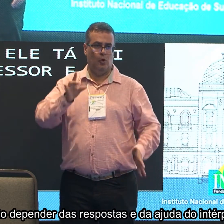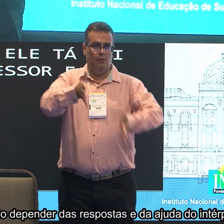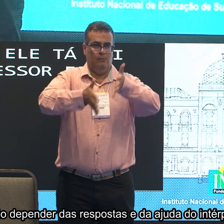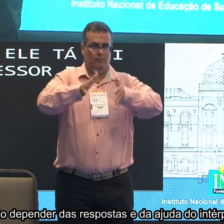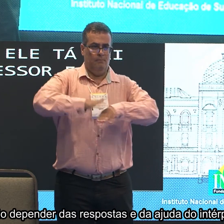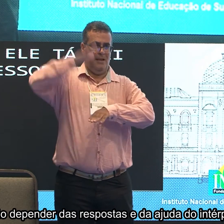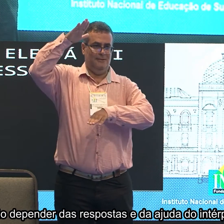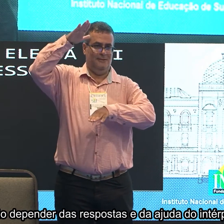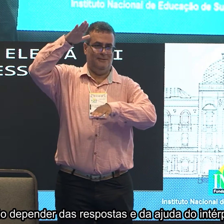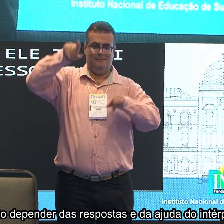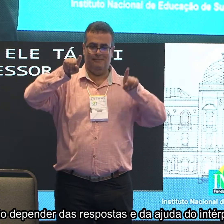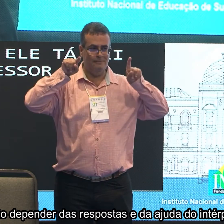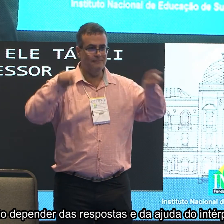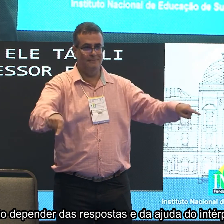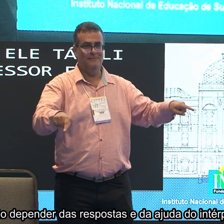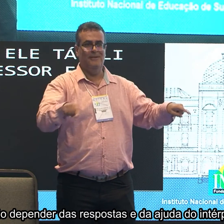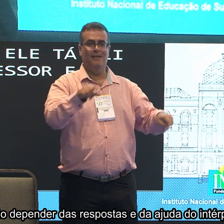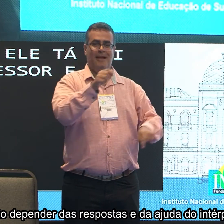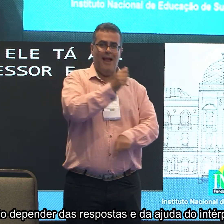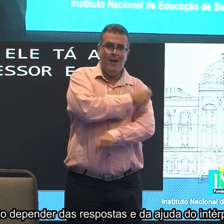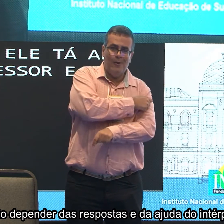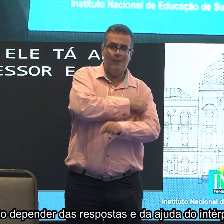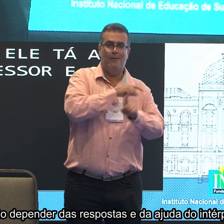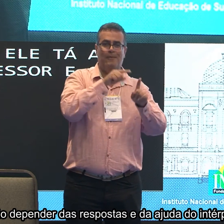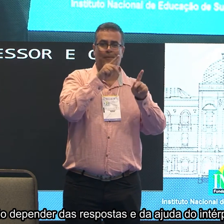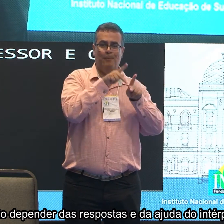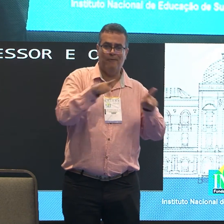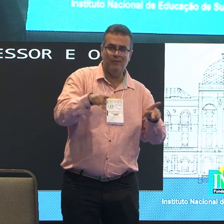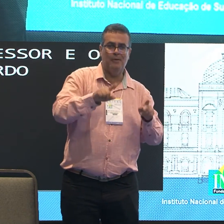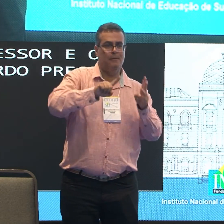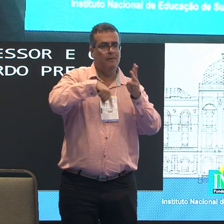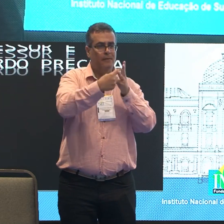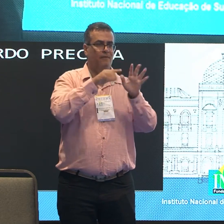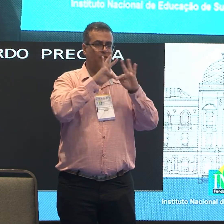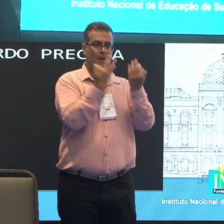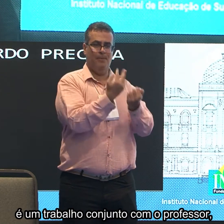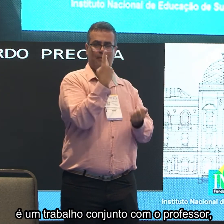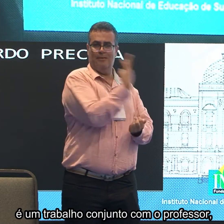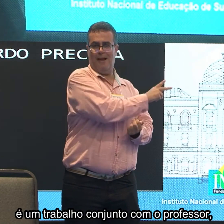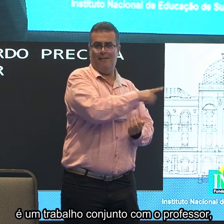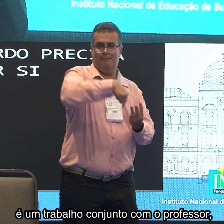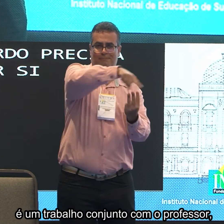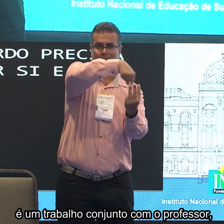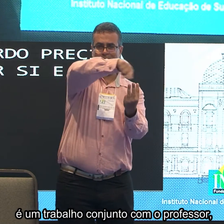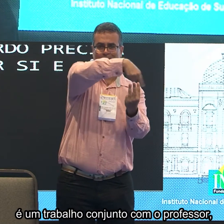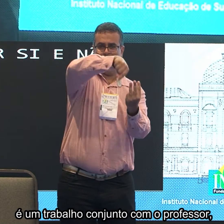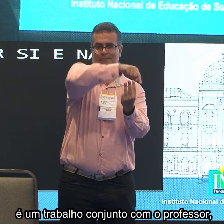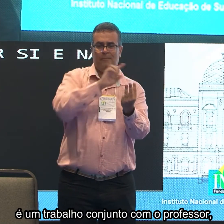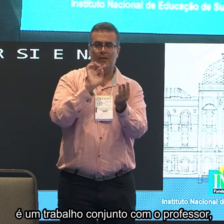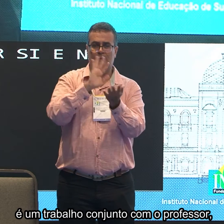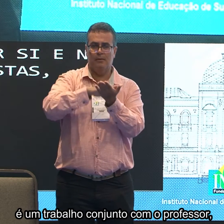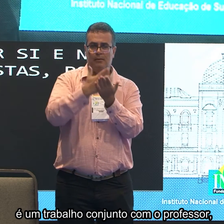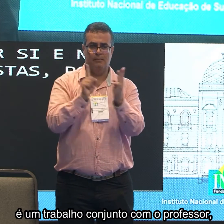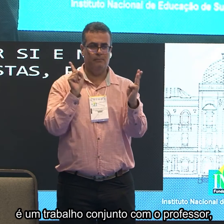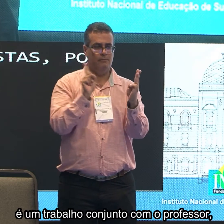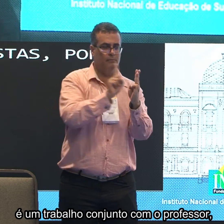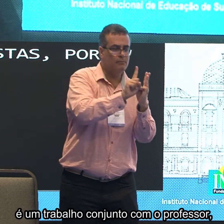das respostas, por exemplo, e da ajuda do intérprete. Então, é um trabalho que envolve